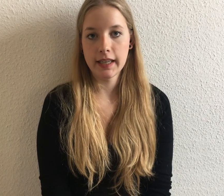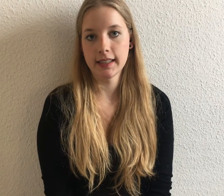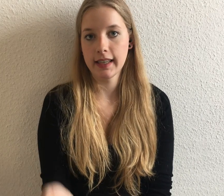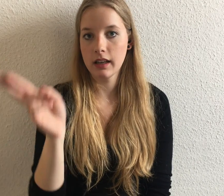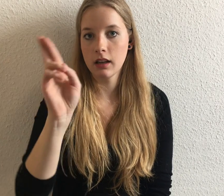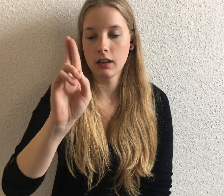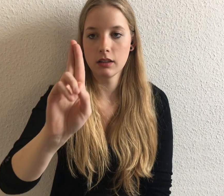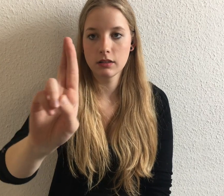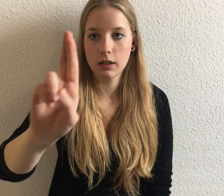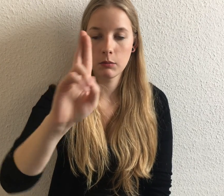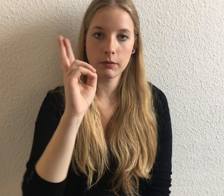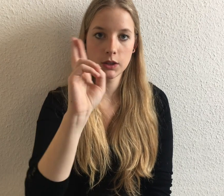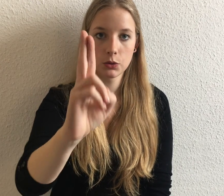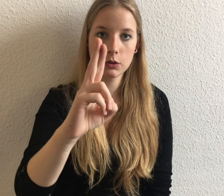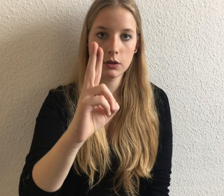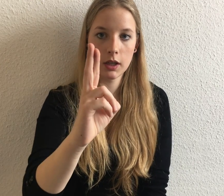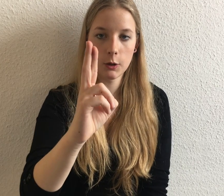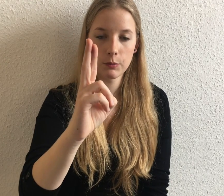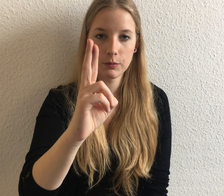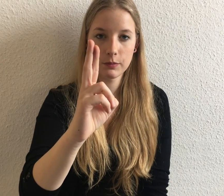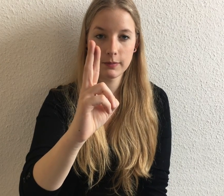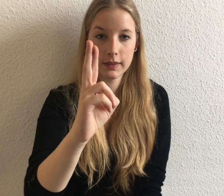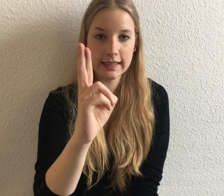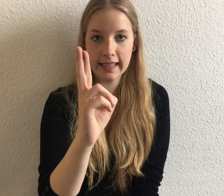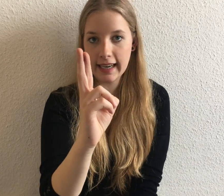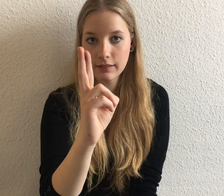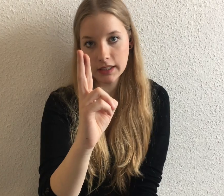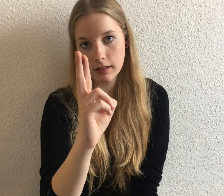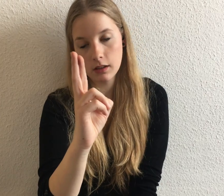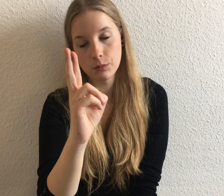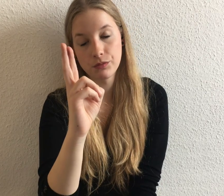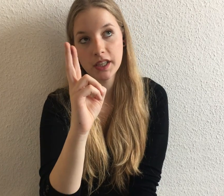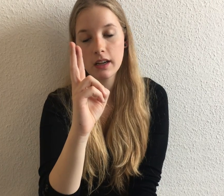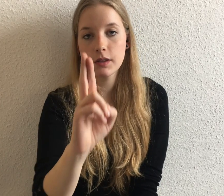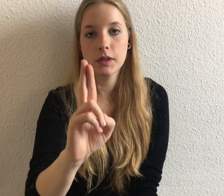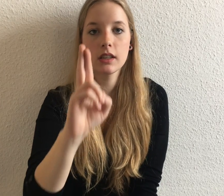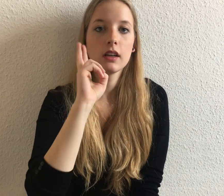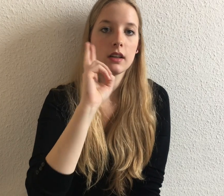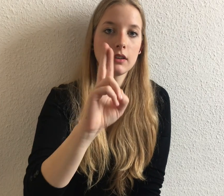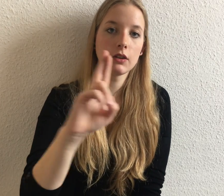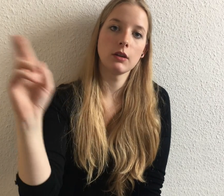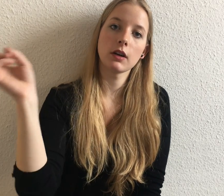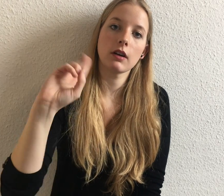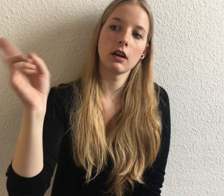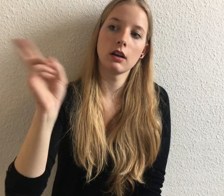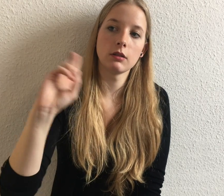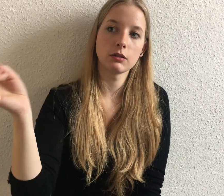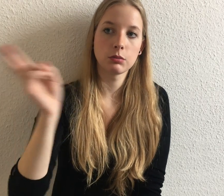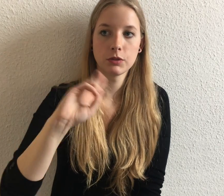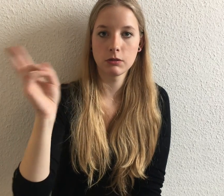ein, machen wir es so, als er wie ein Fingeralphabet und dann wissen